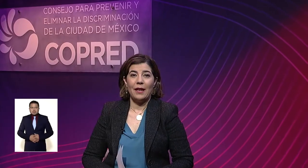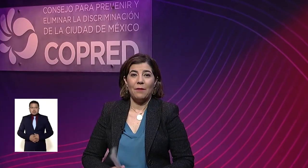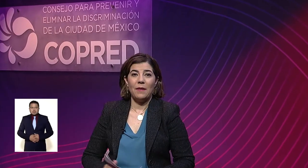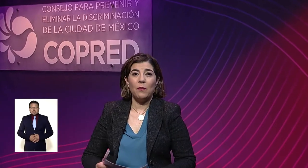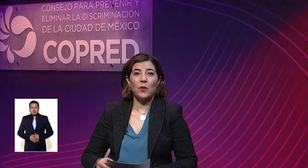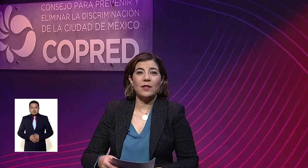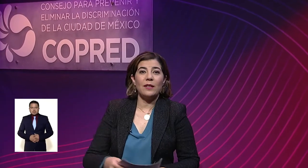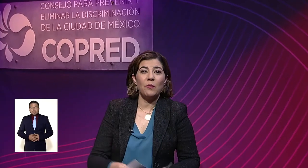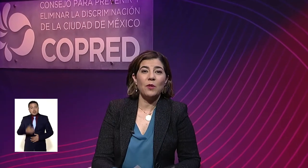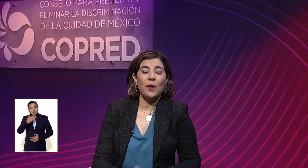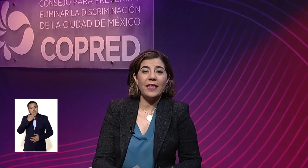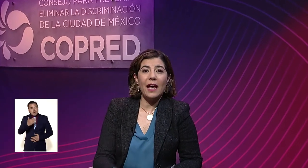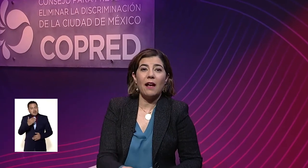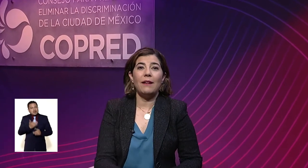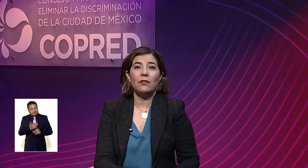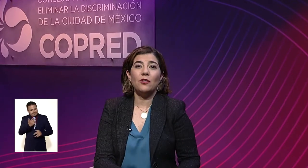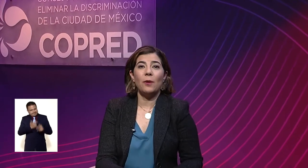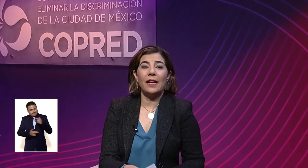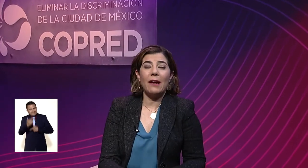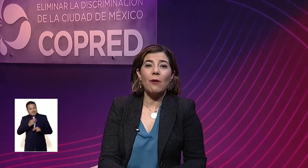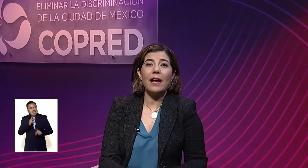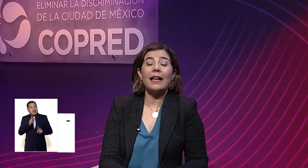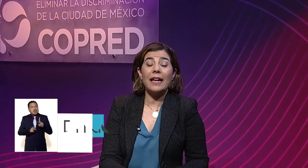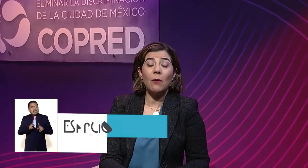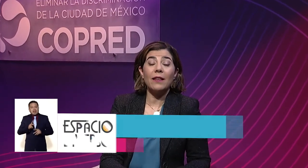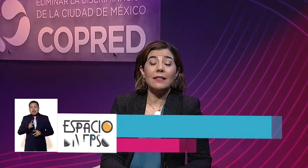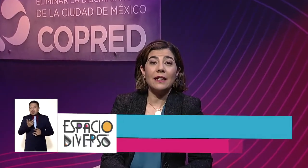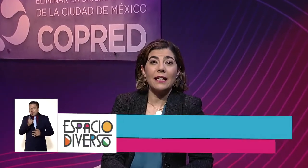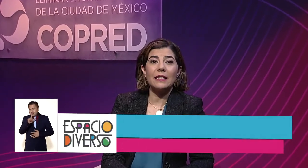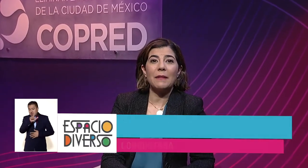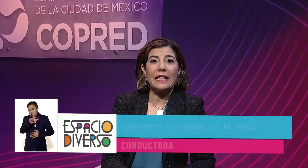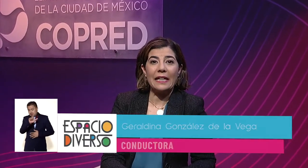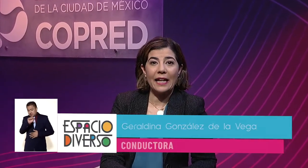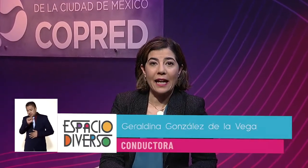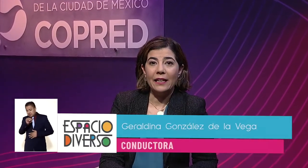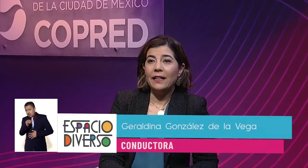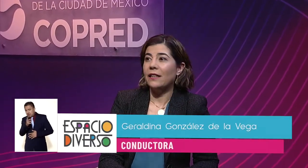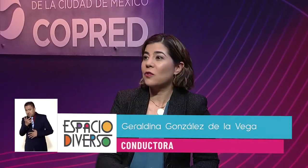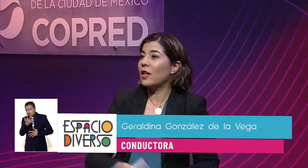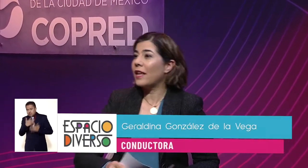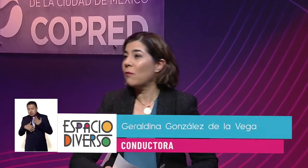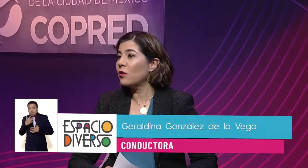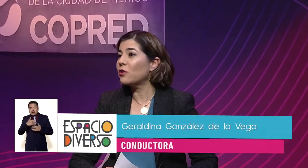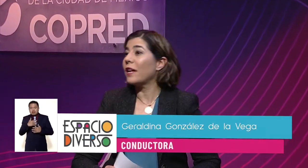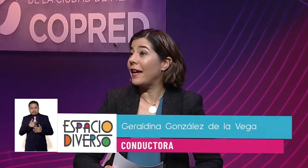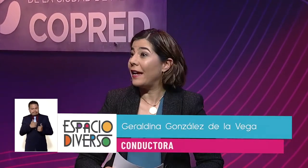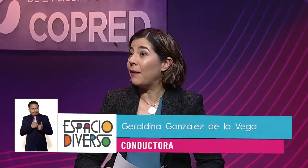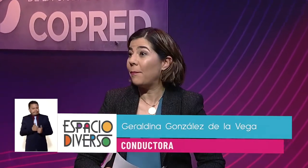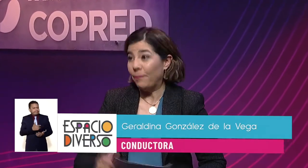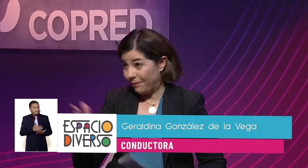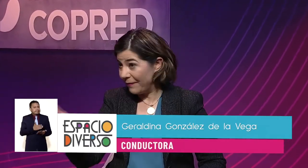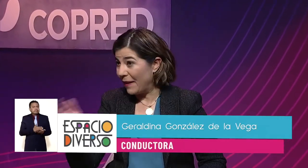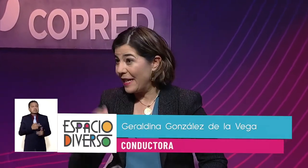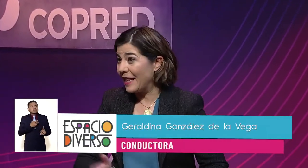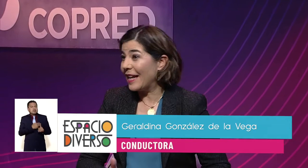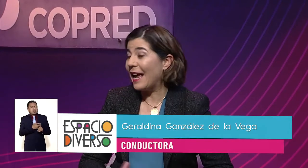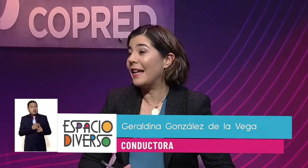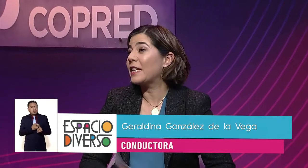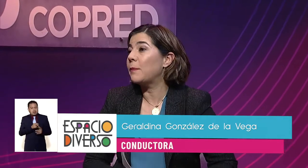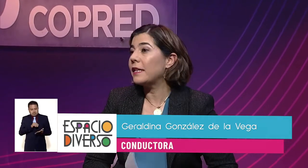Bien, pues estamos de vuelta hablando sobre la lengua de señas mexicana y nos quedamos pendiente la experiencia